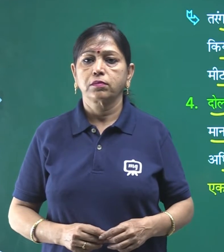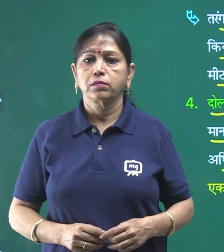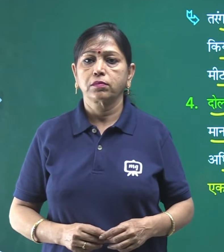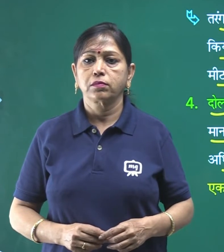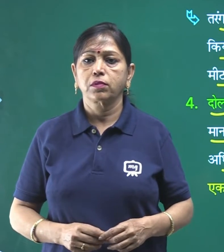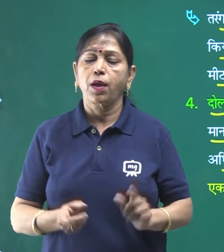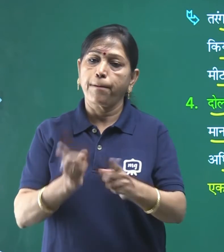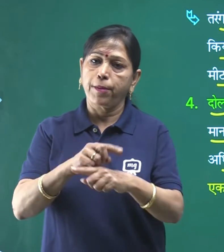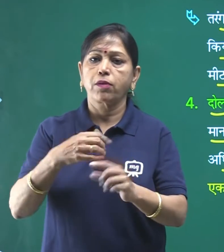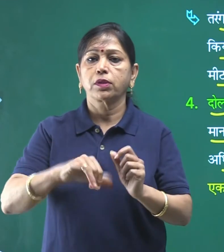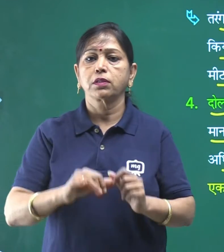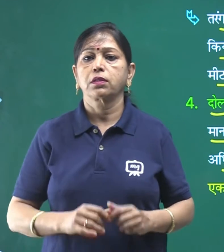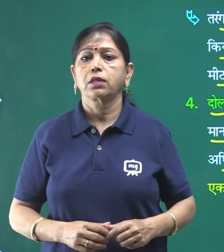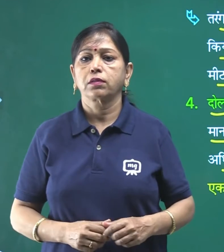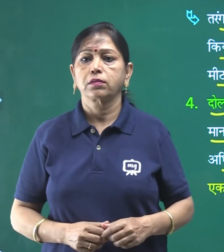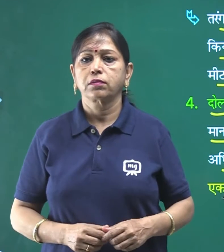परिवर्तन से